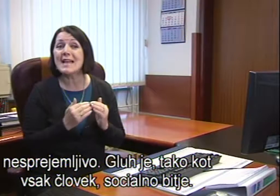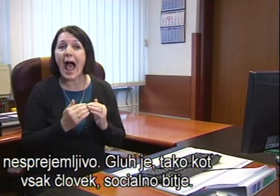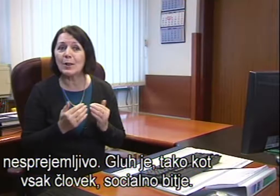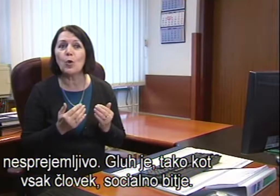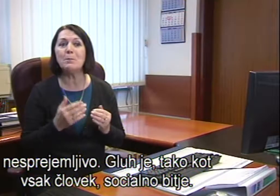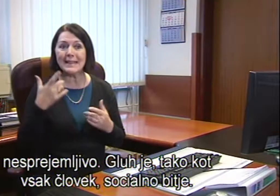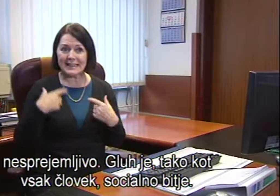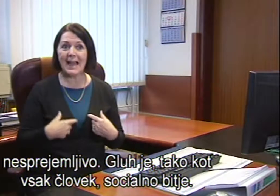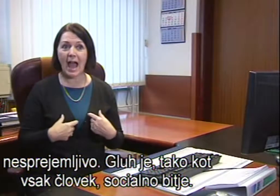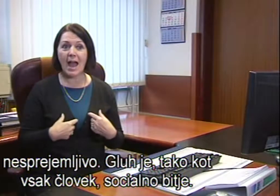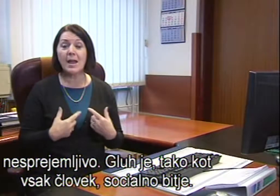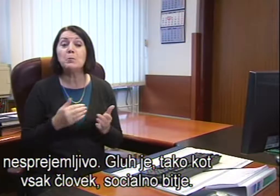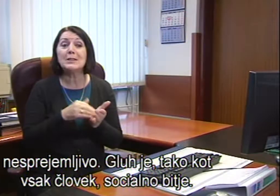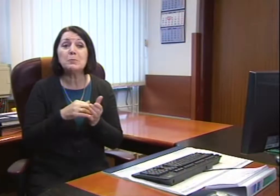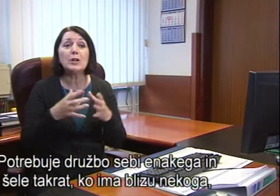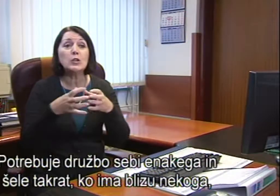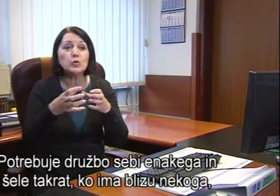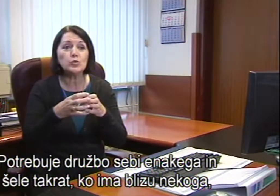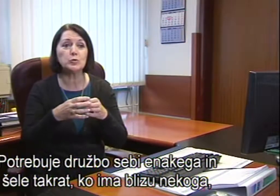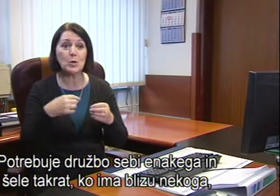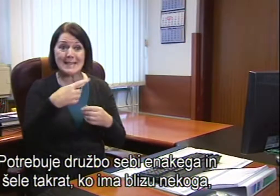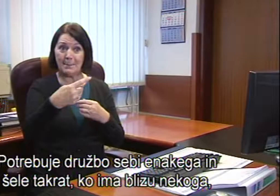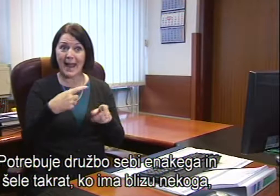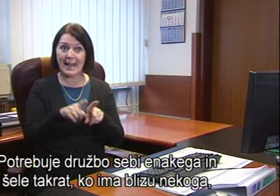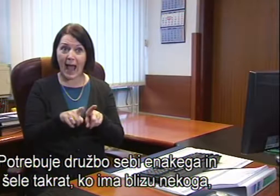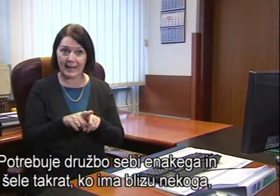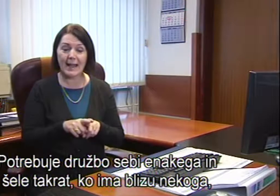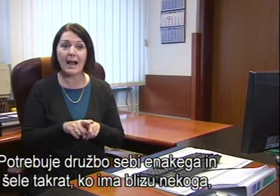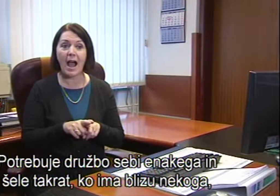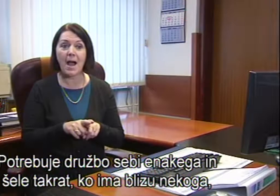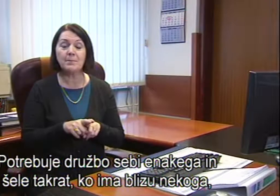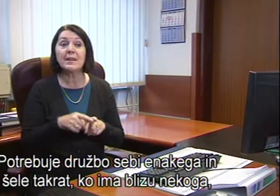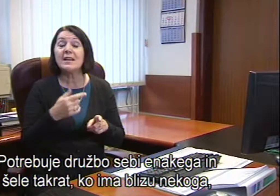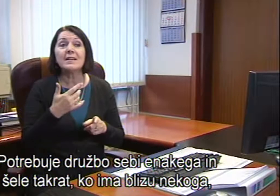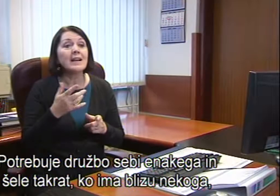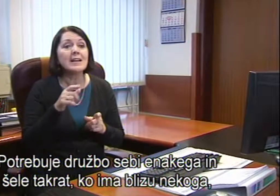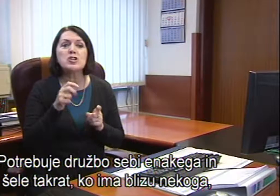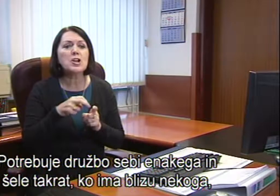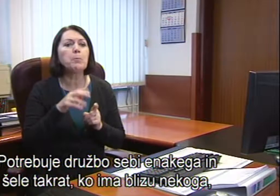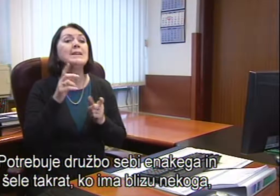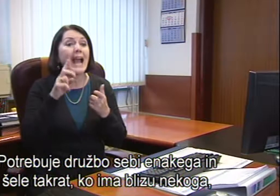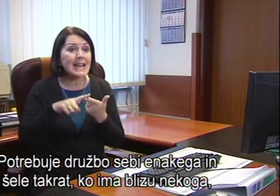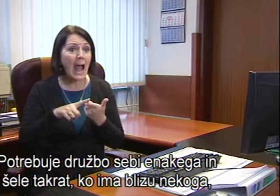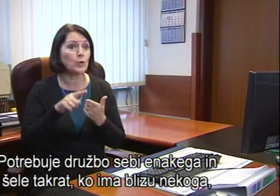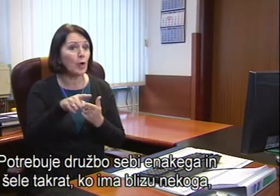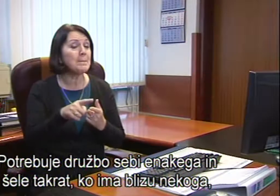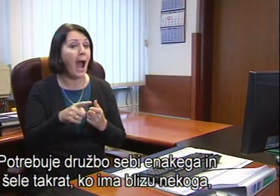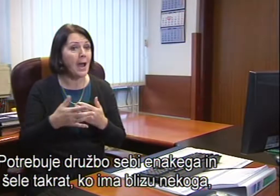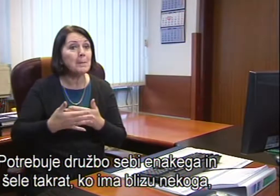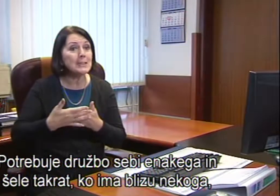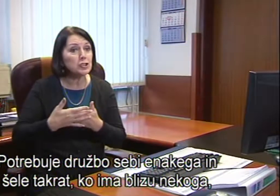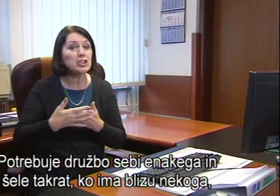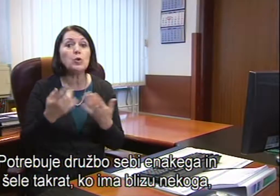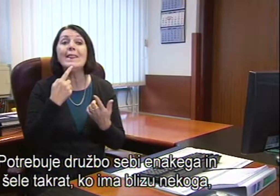je socialno bitje, potrebuje družbo sebe enakega. Še takrat, ko